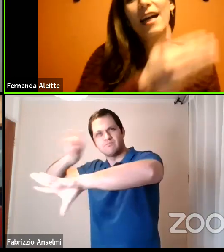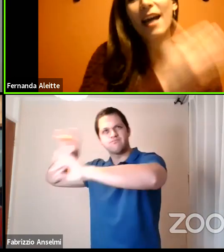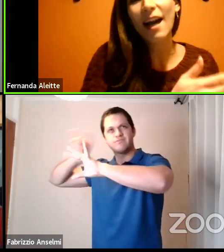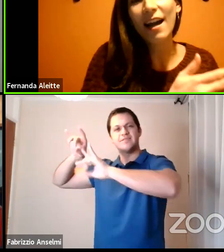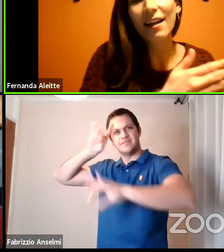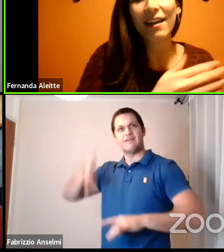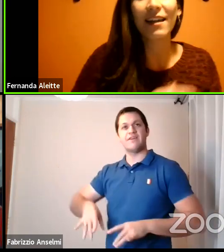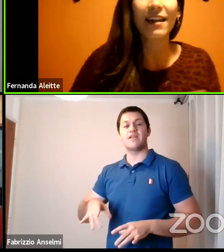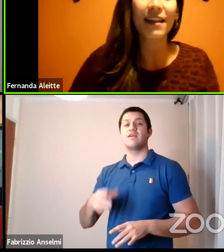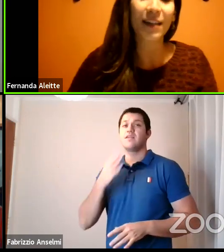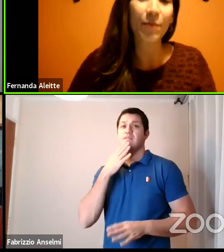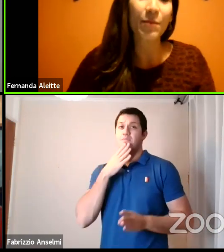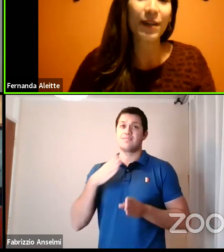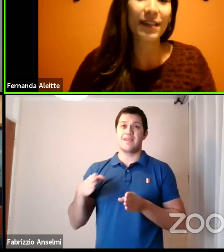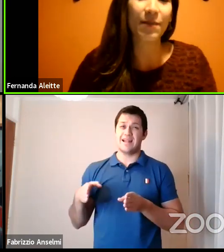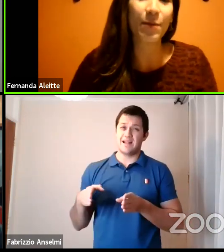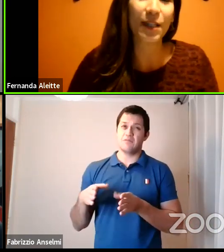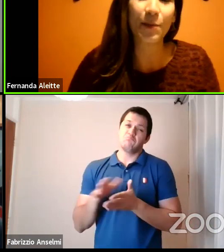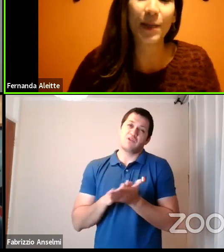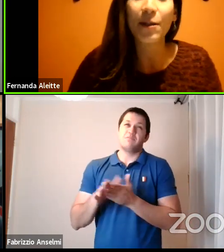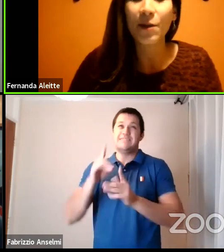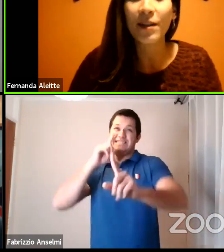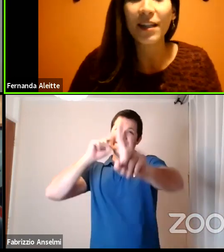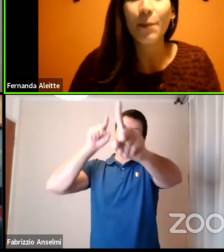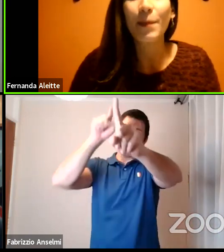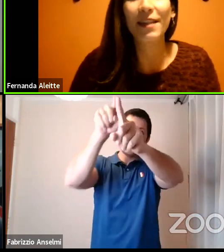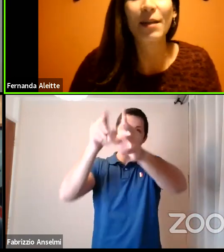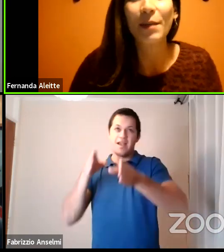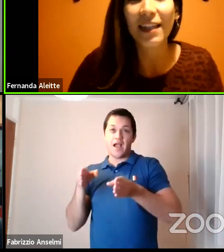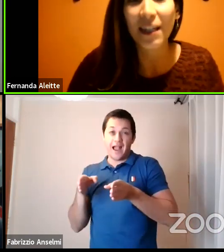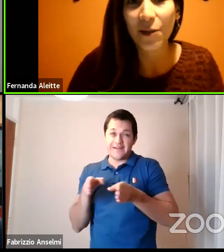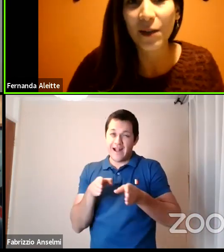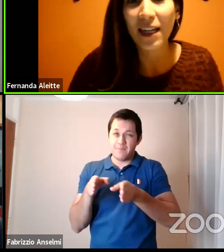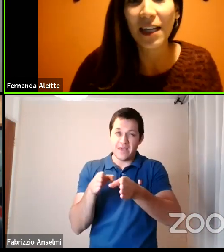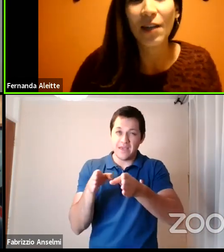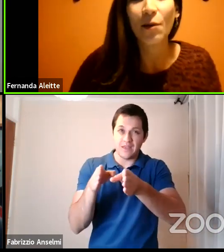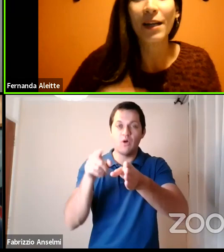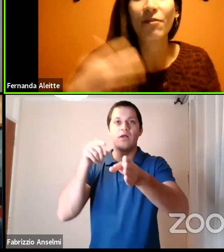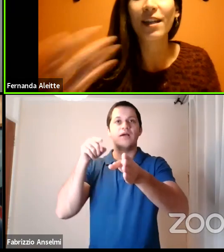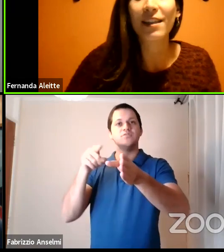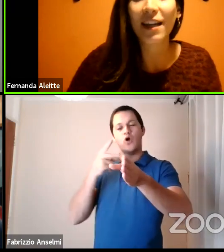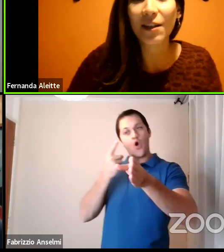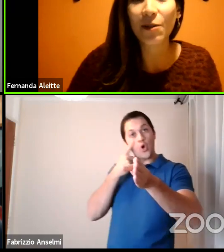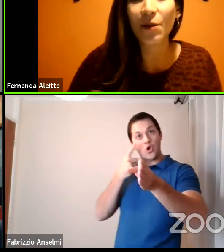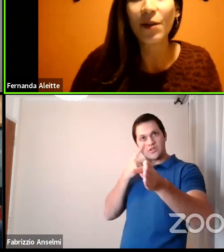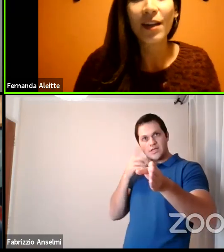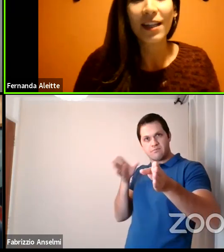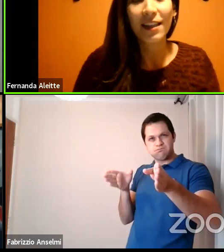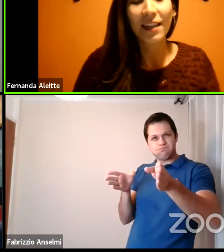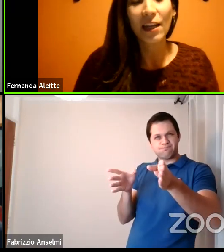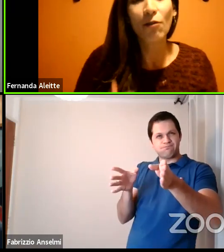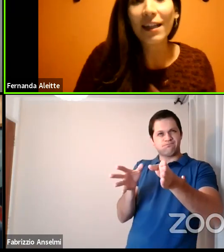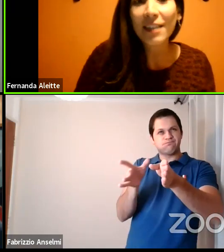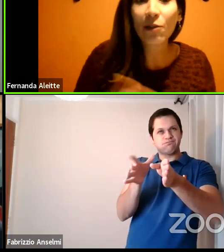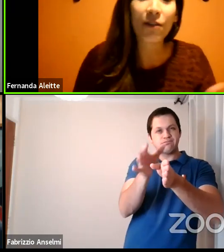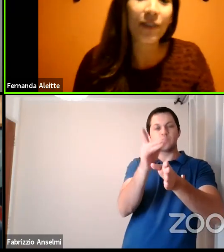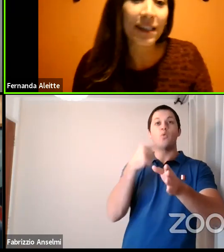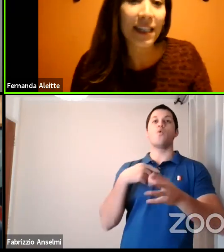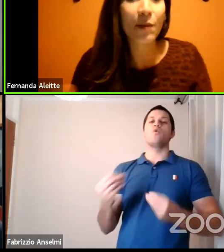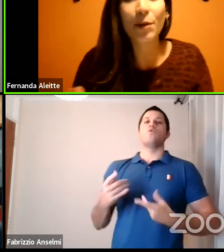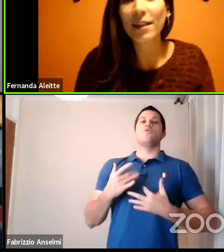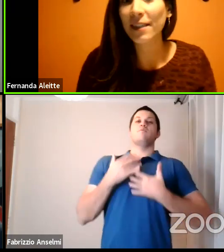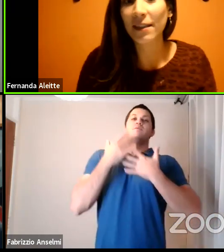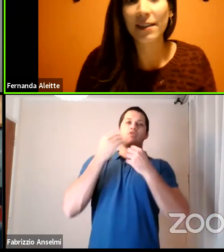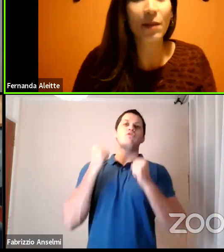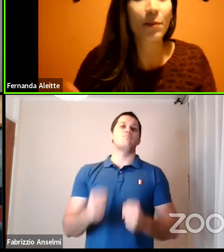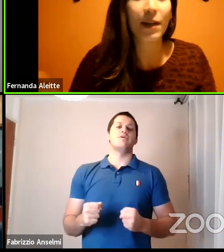para llegar a también puede ser muy inspirador, y es parte también de la historia, y nos manifiesta esto de lo fácil o